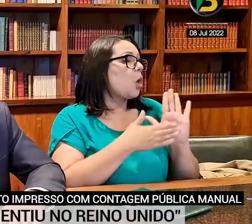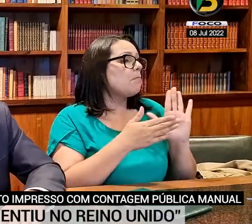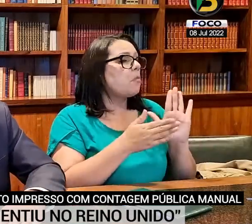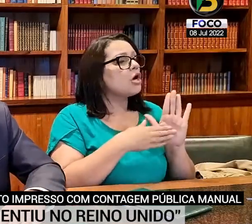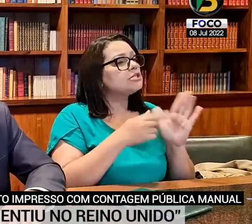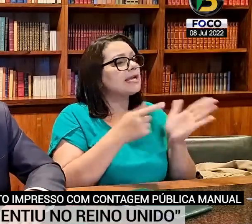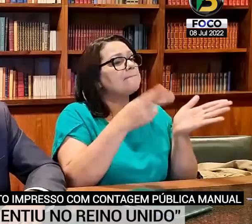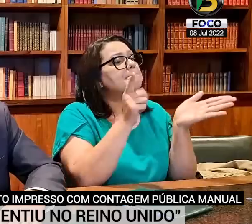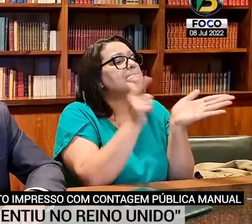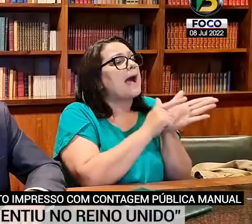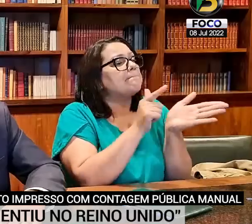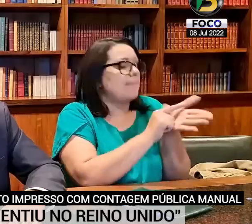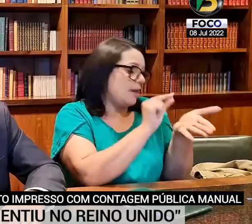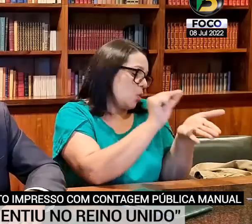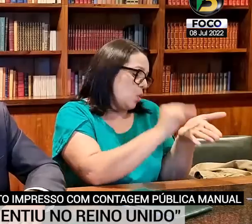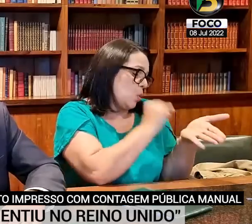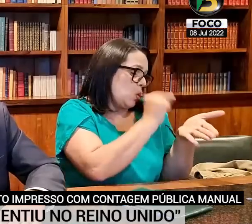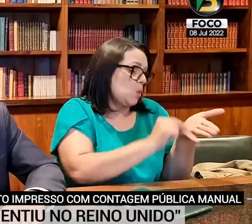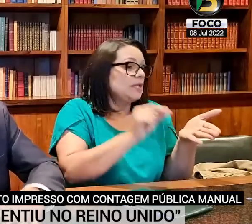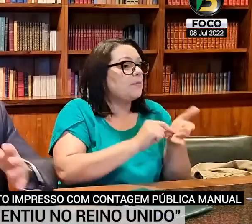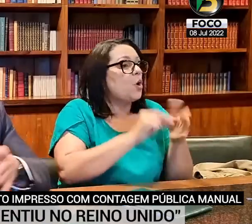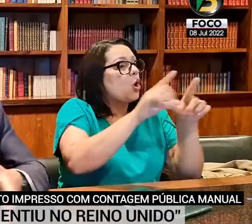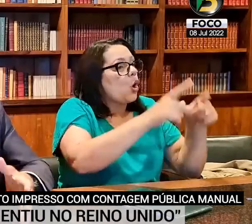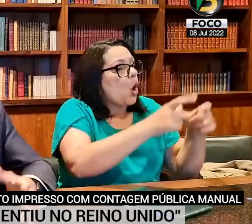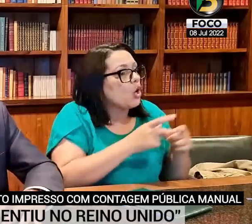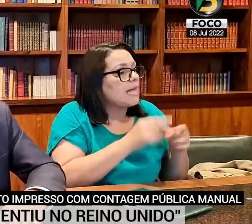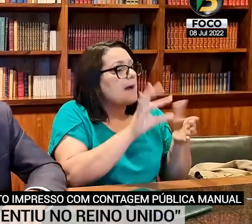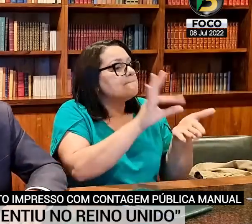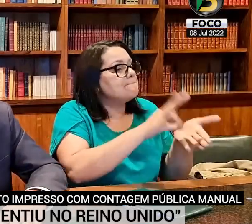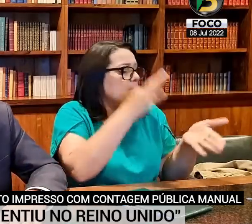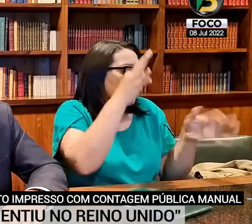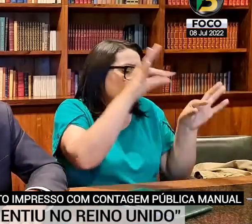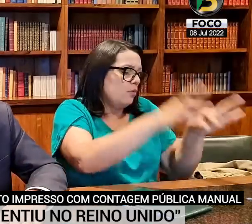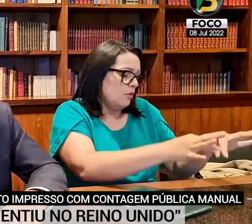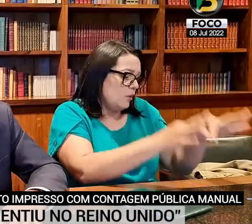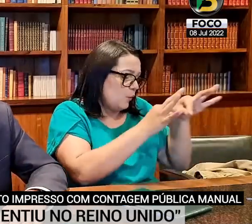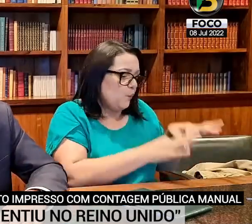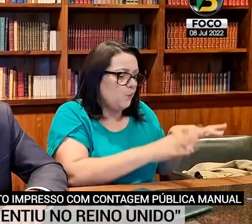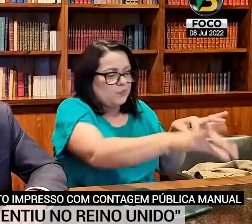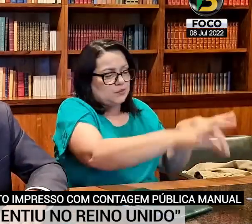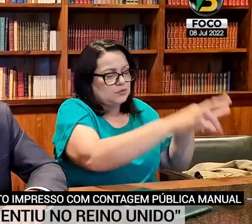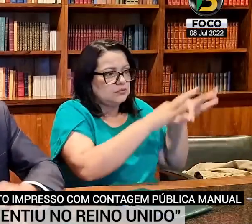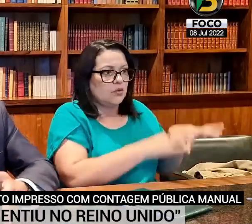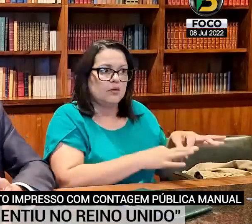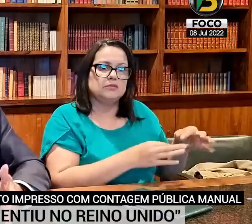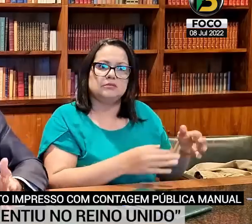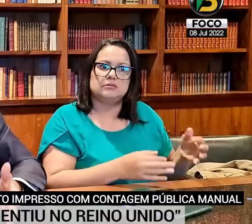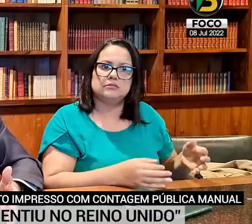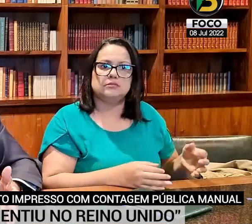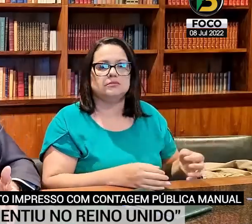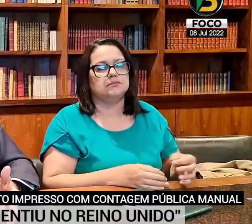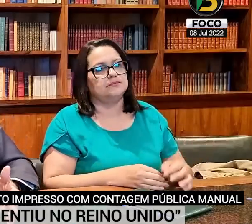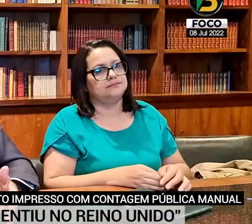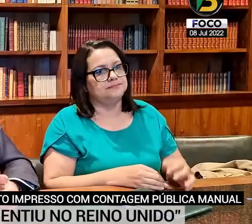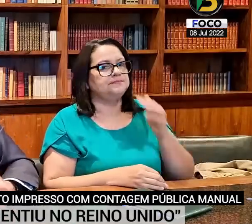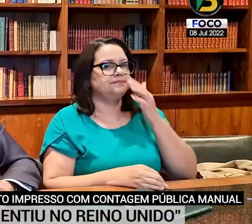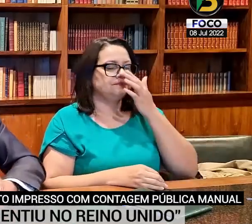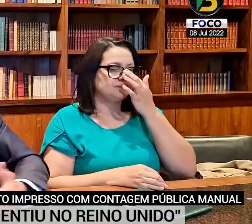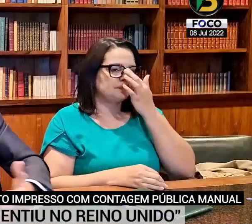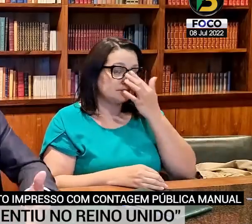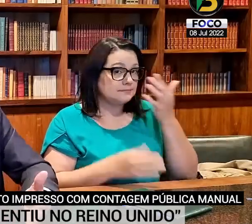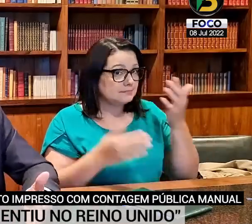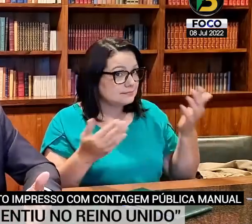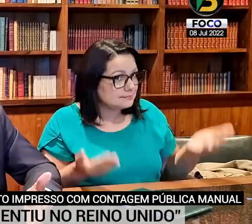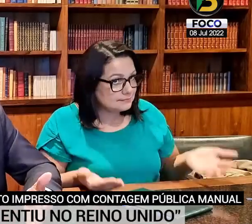a proposta de emenda à constituição né que foi discutida no congresso no passado e em dado momento